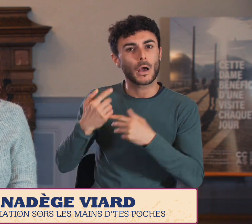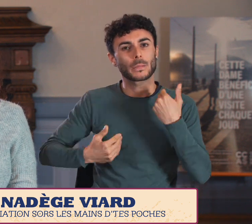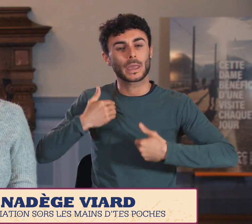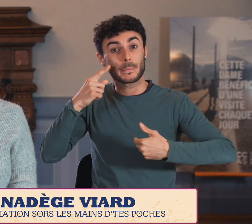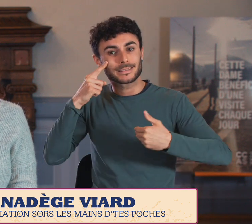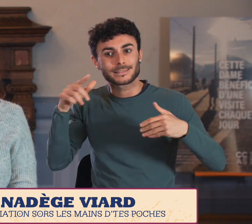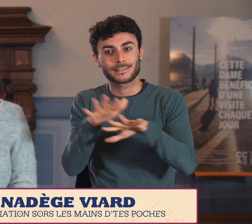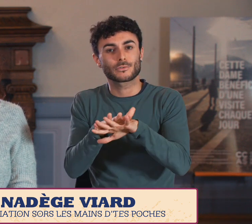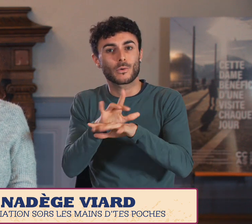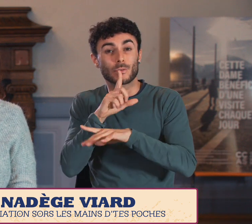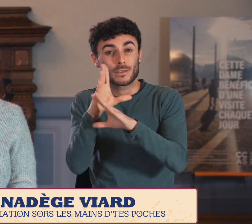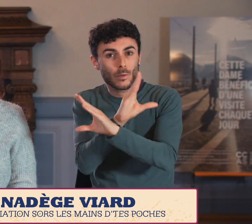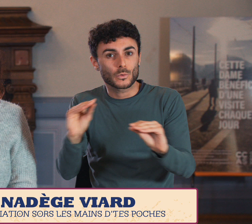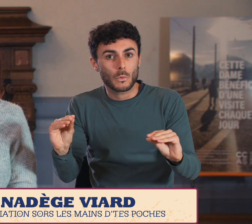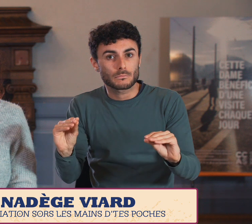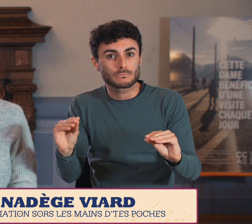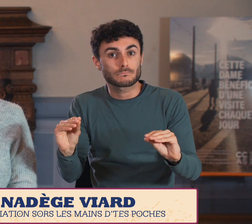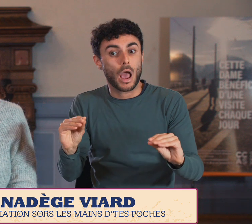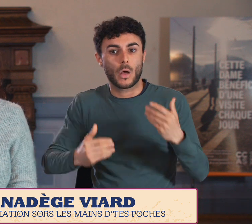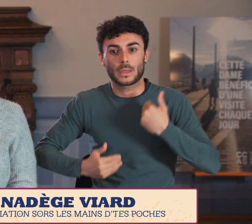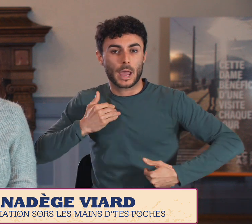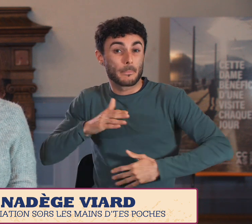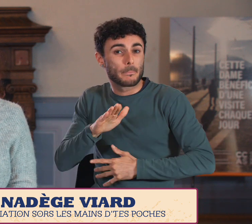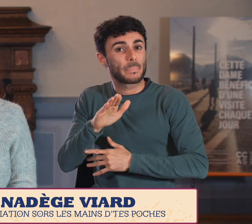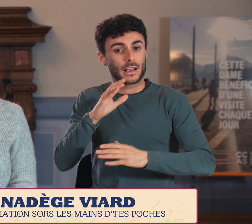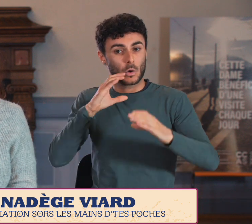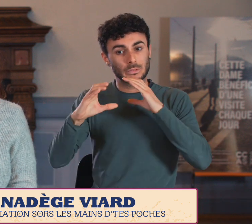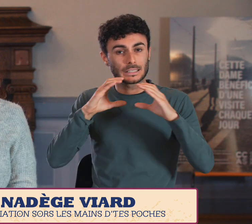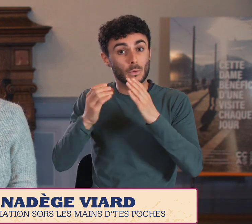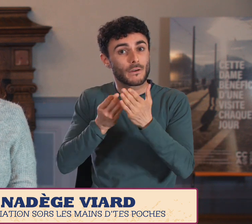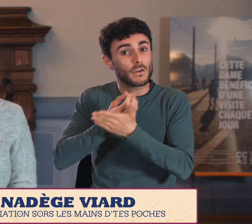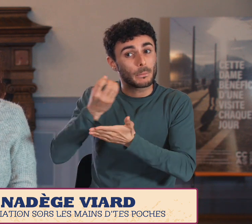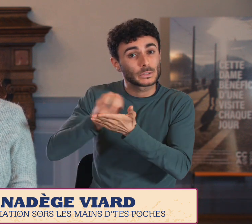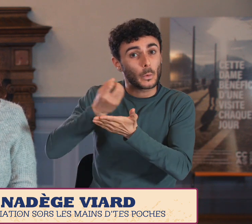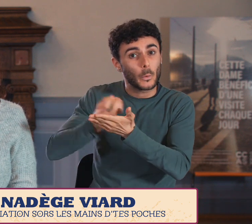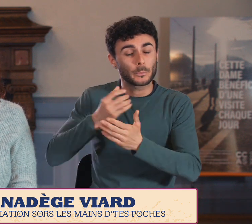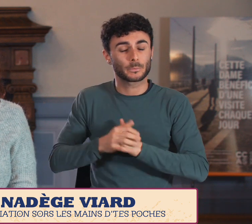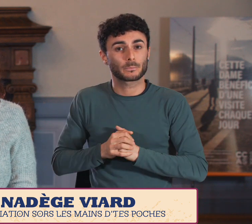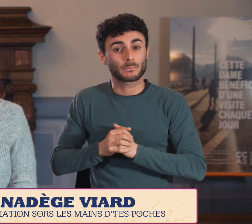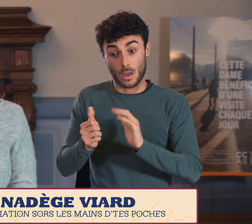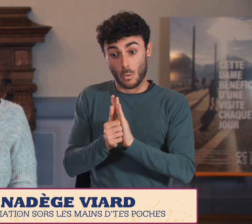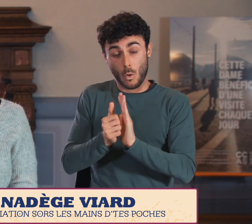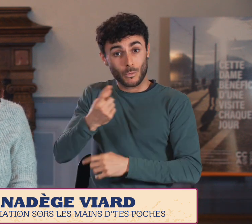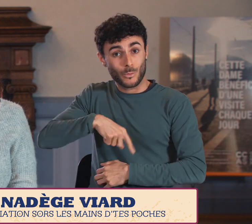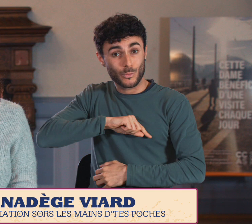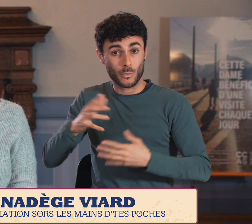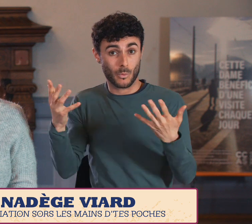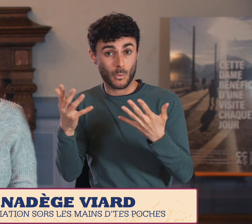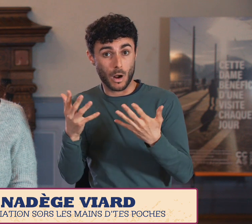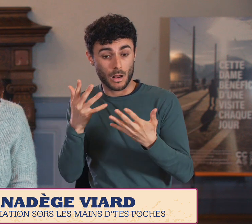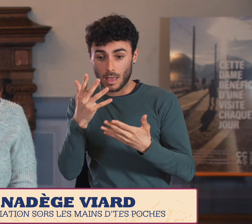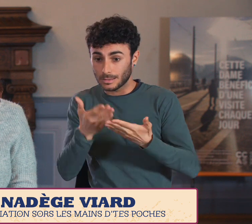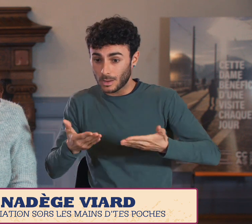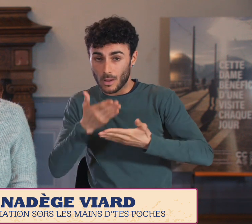handicap de communication et d'information nous tentons de lever tous les obstacles d'accessibilité liées